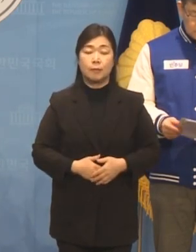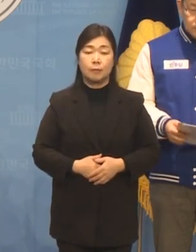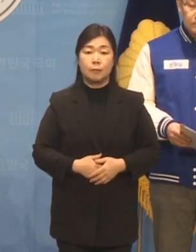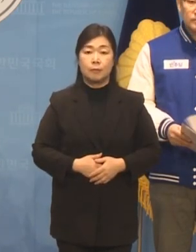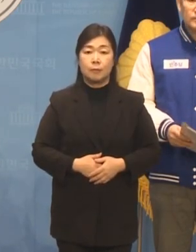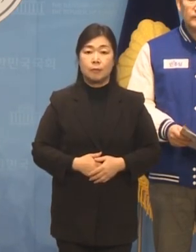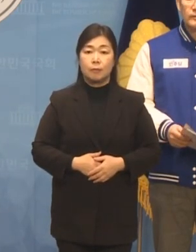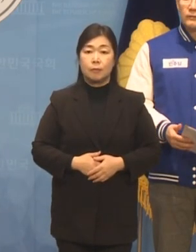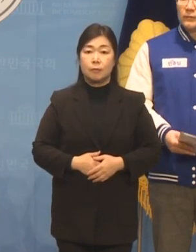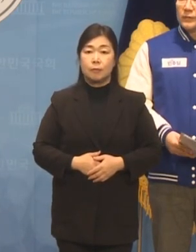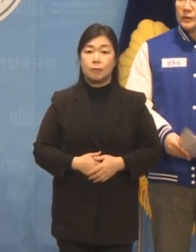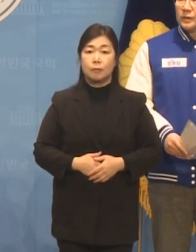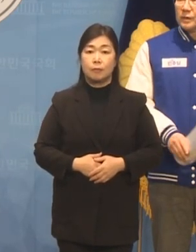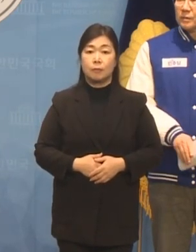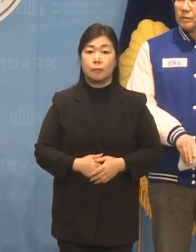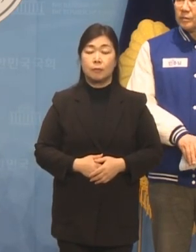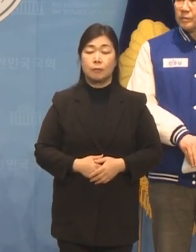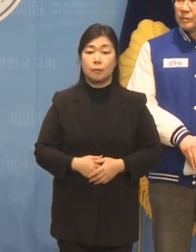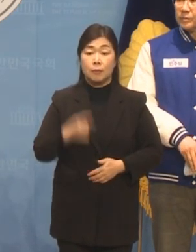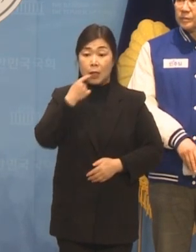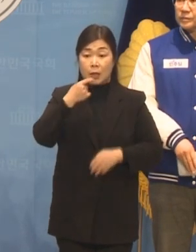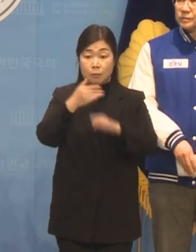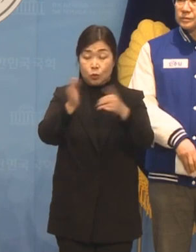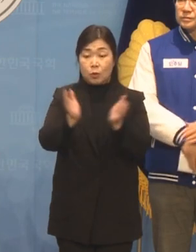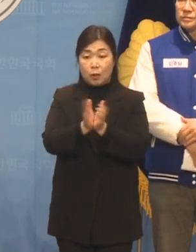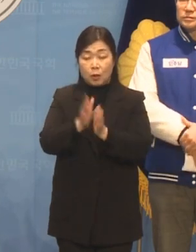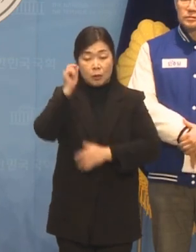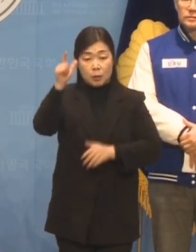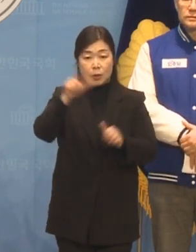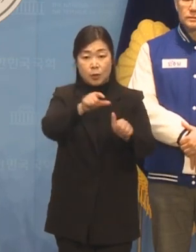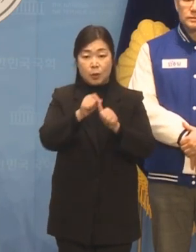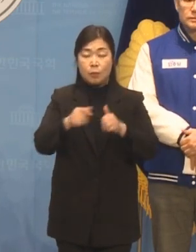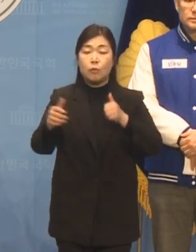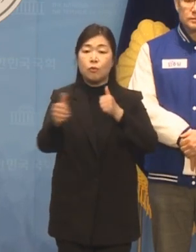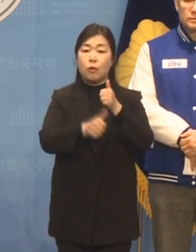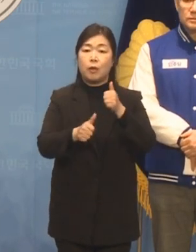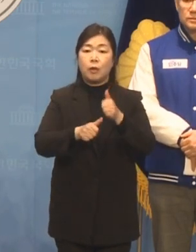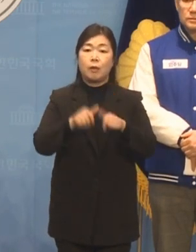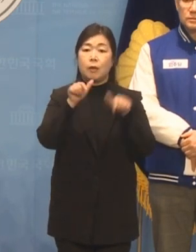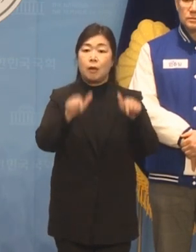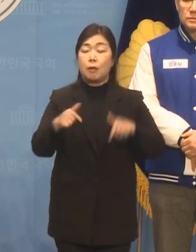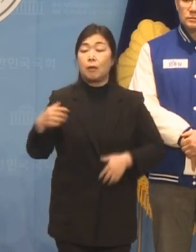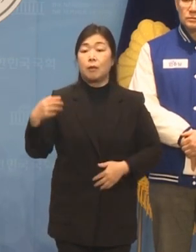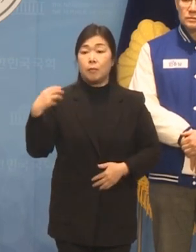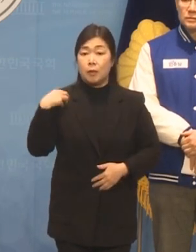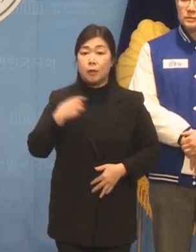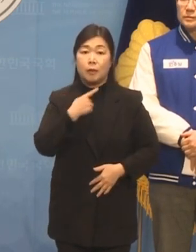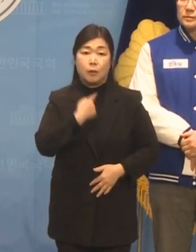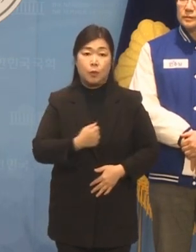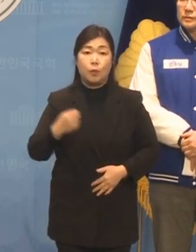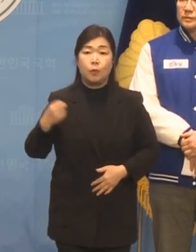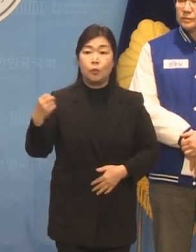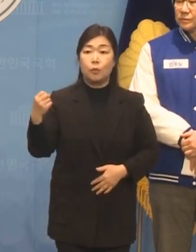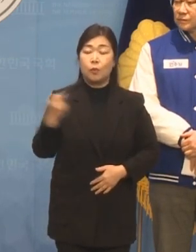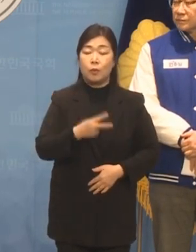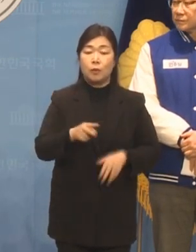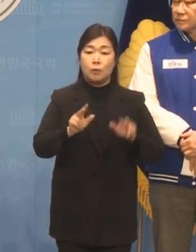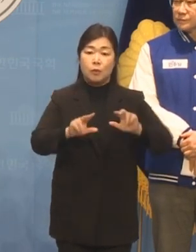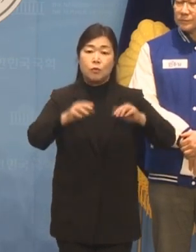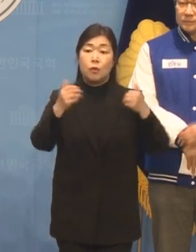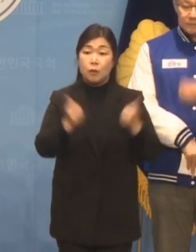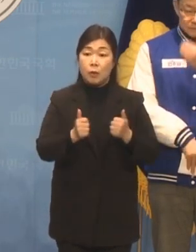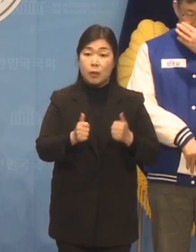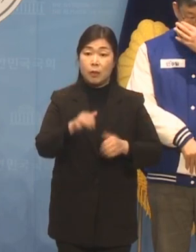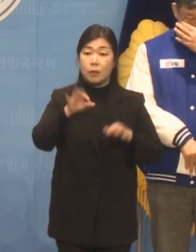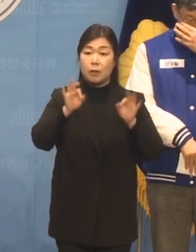소개드리도록 하겠습니다. 저희 더불어민주당 인재영입위원회 간사 역할을 해주셨고요. 현재